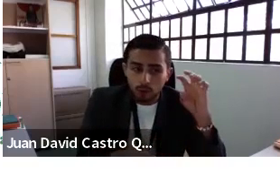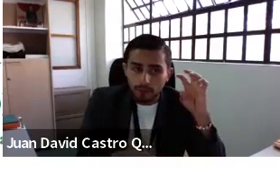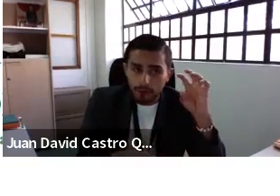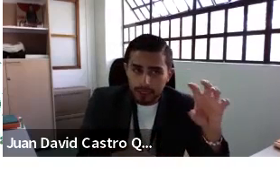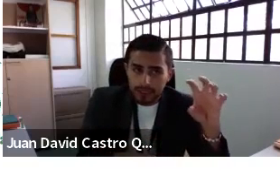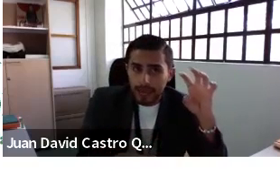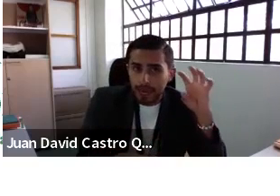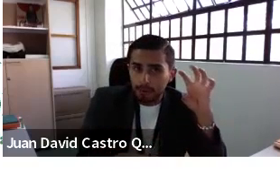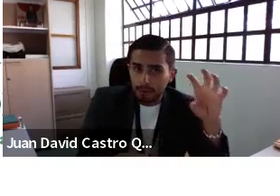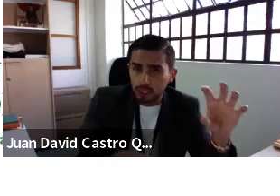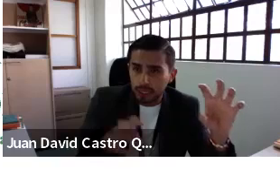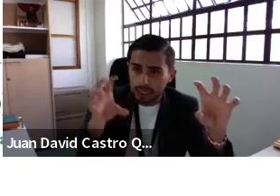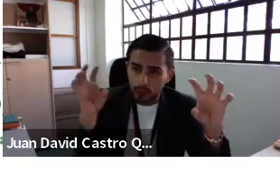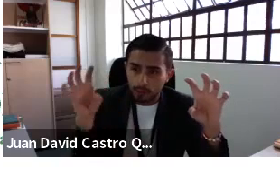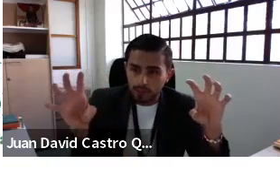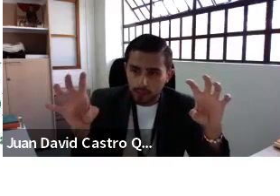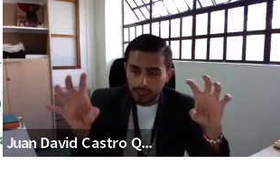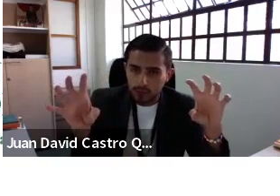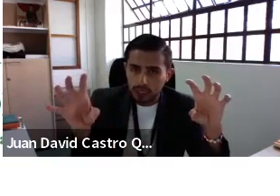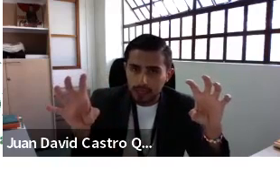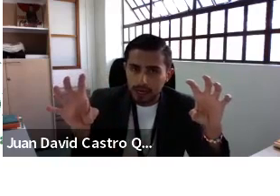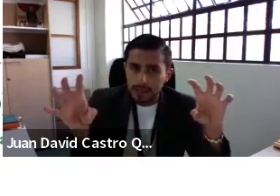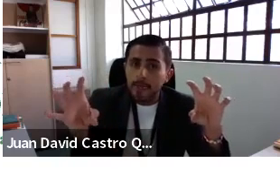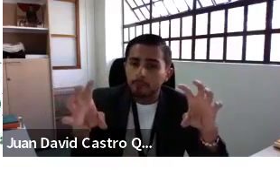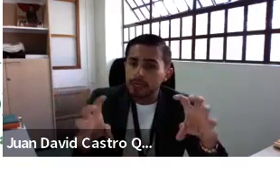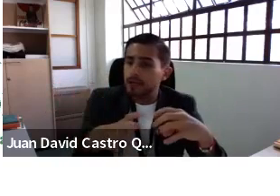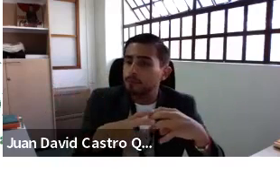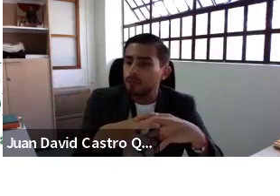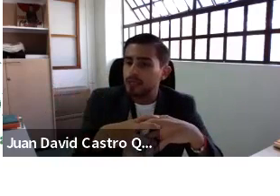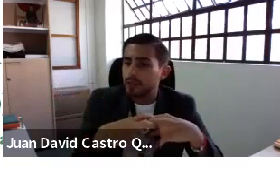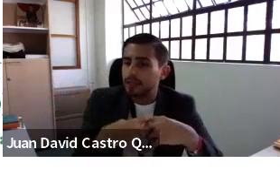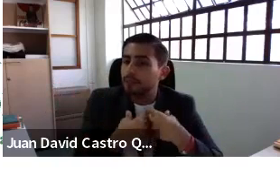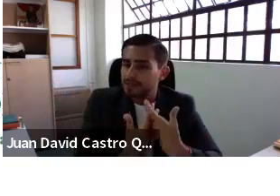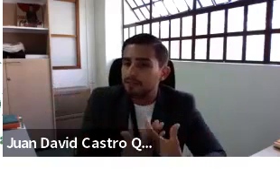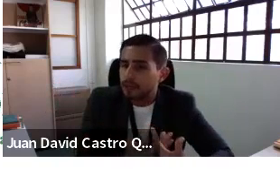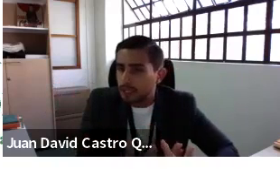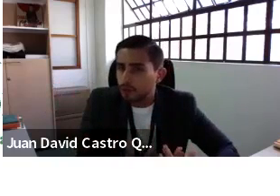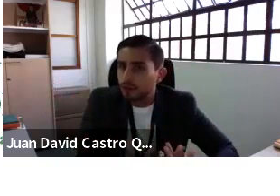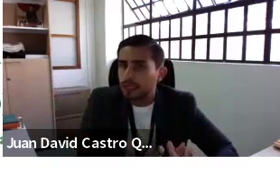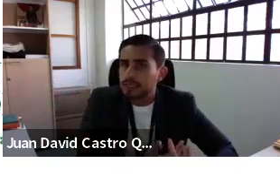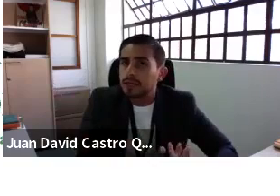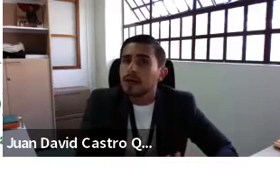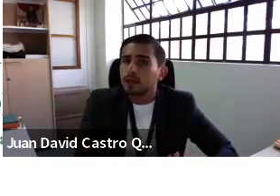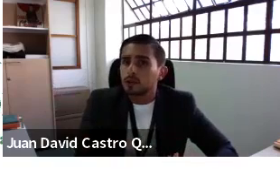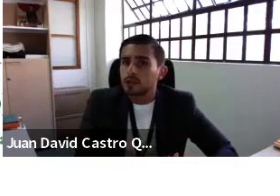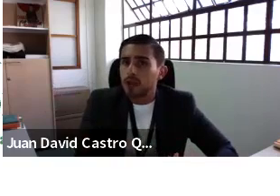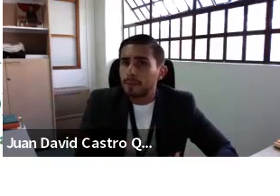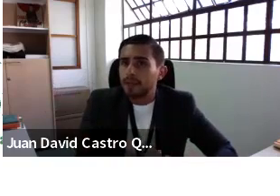unen fuerzas el profesional de la salud y el profesional de las otras áreas puede ser potencialmente más efectivo. No quiere decir que, entonces, solamente